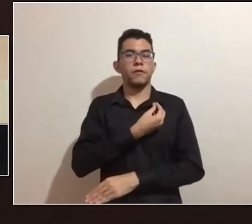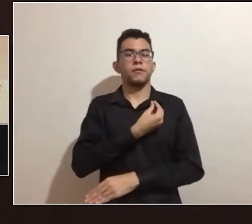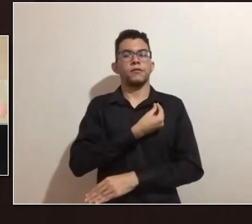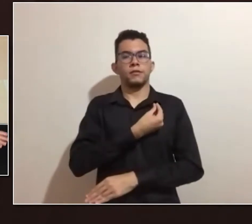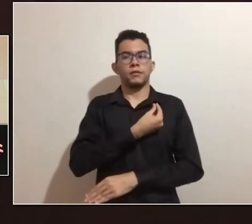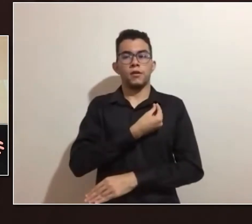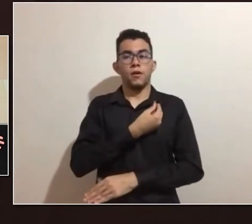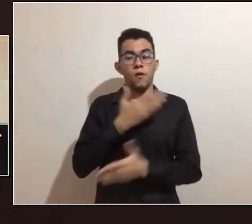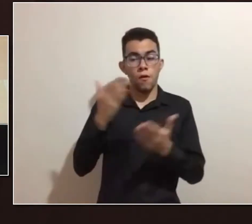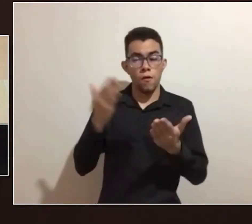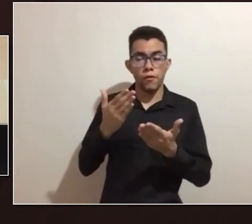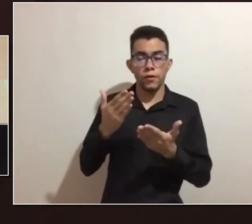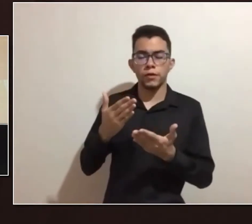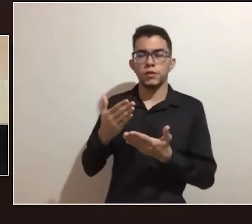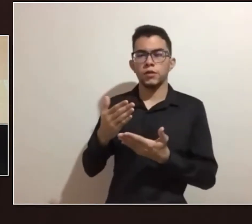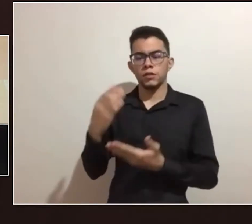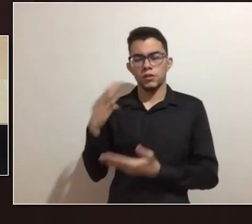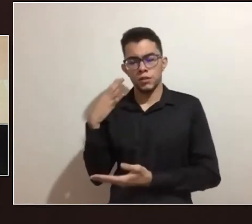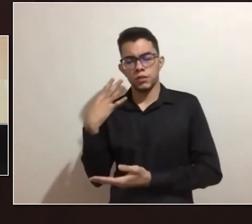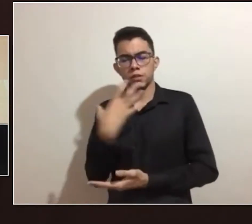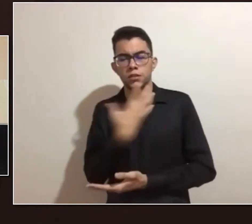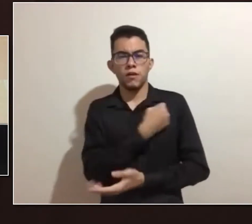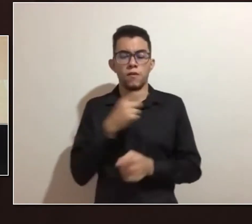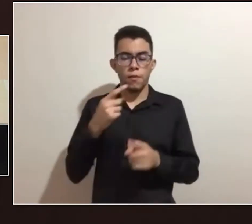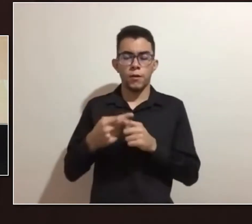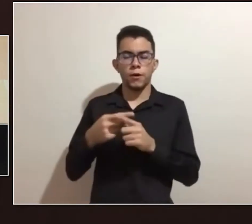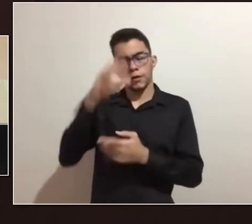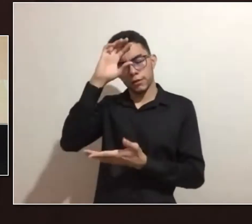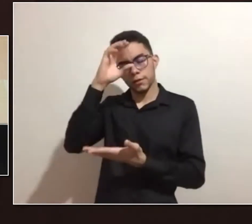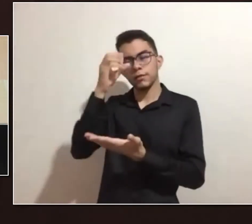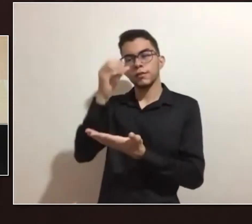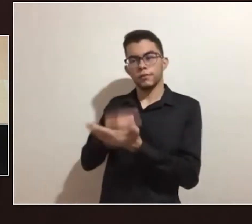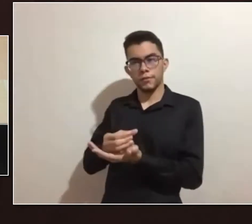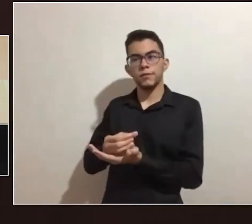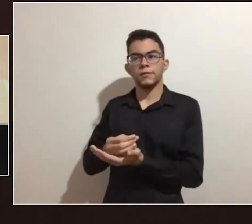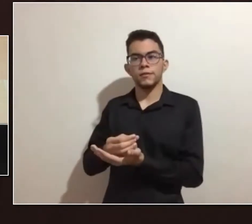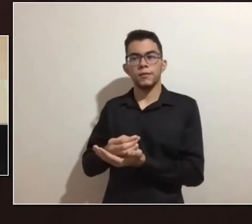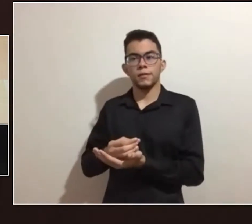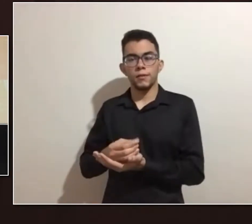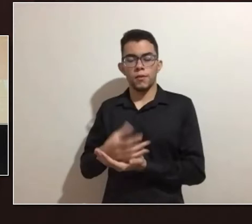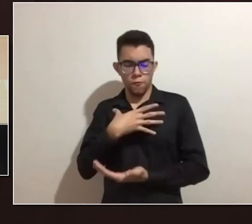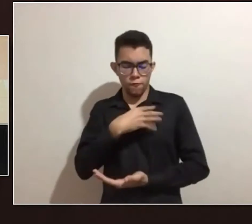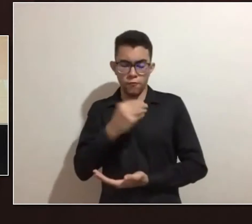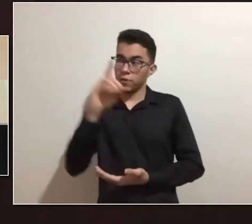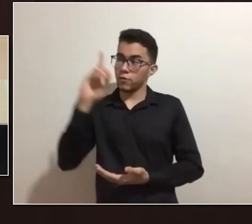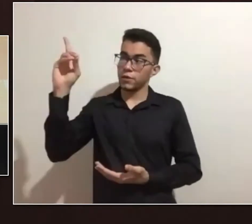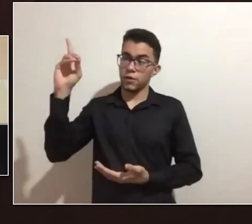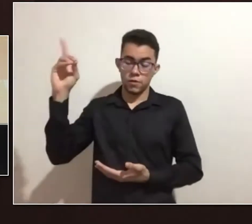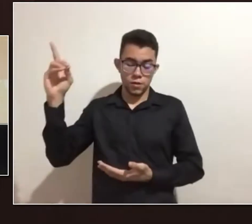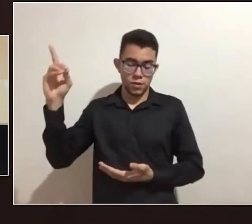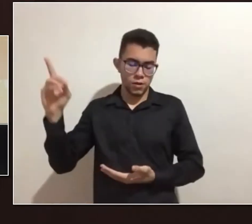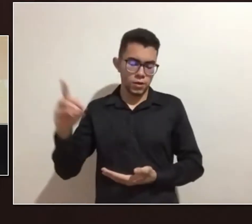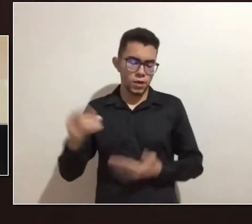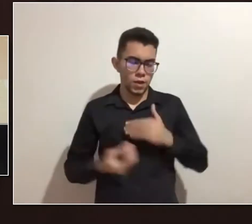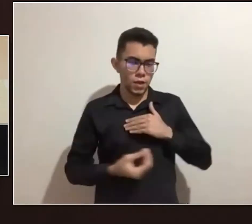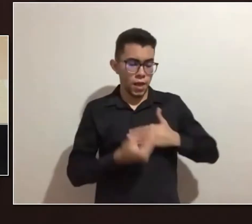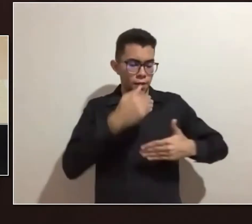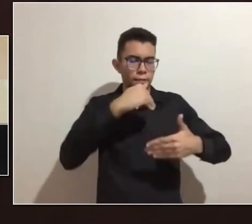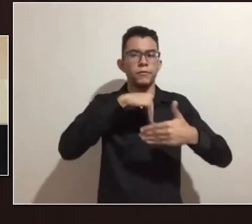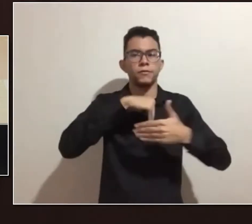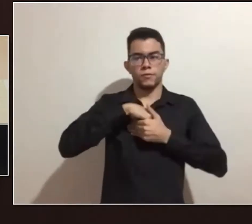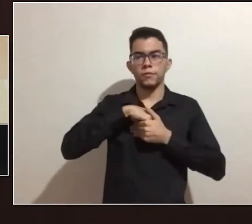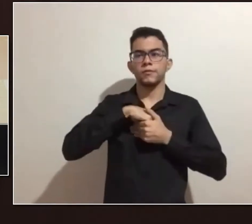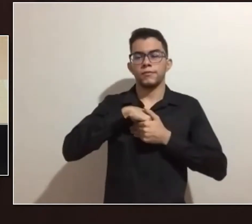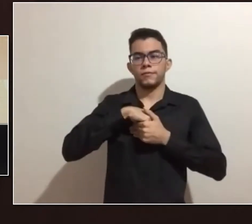somos salvos, porque nós recebemos o Filho de Deus, e a vida do Filho de Deus entrou em nós,